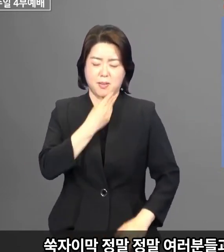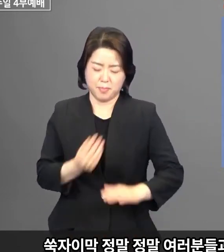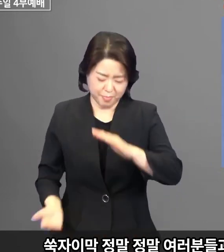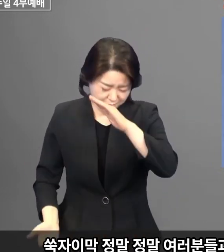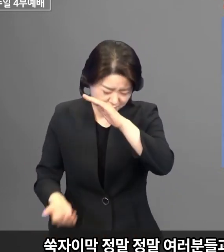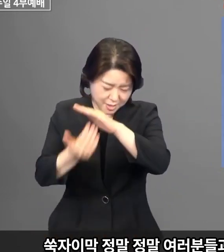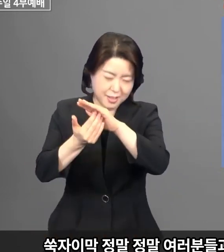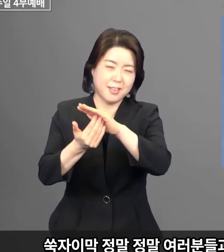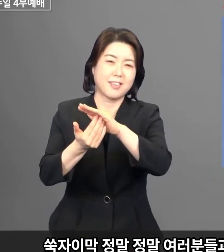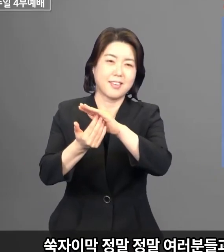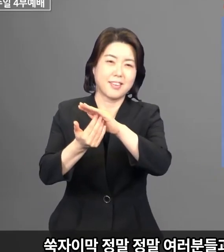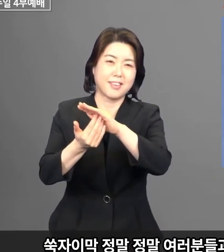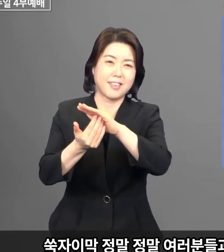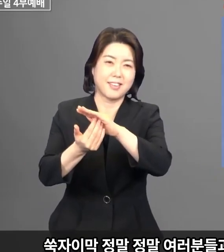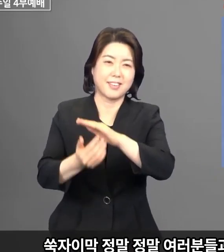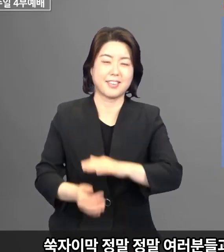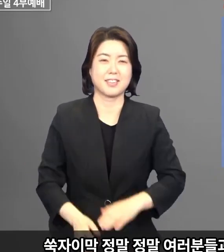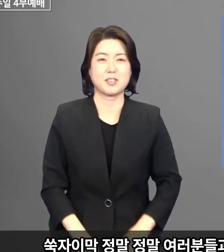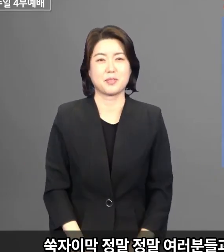쑥자이마.